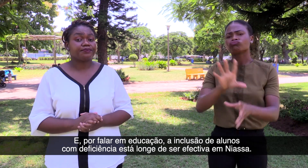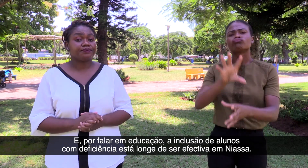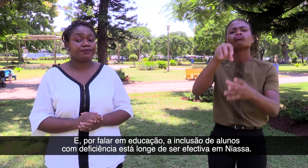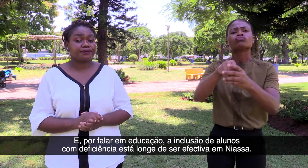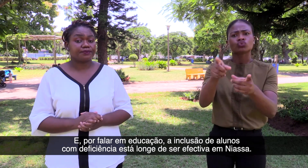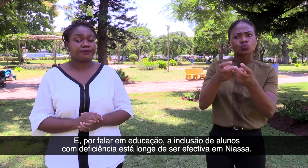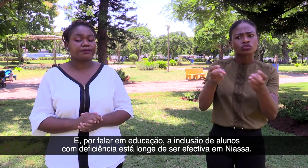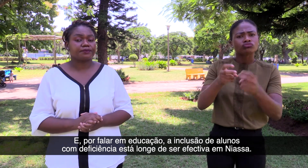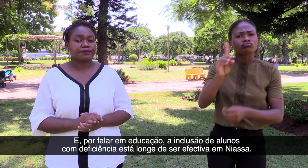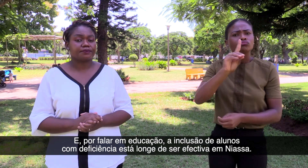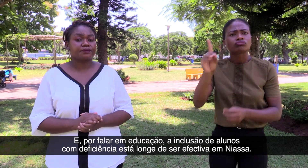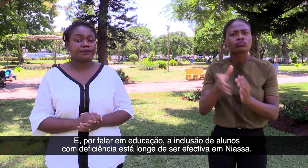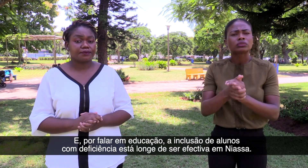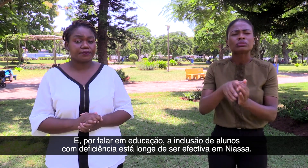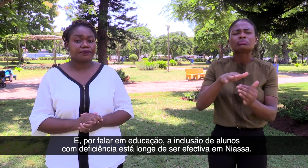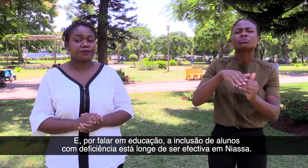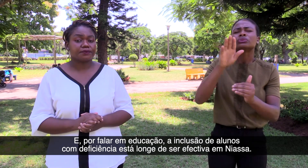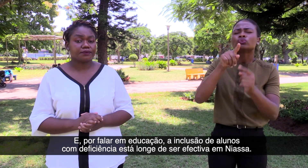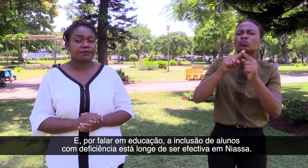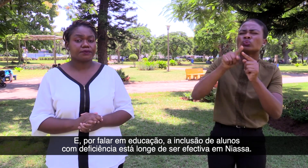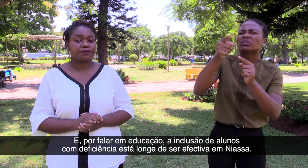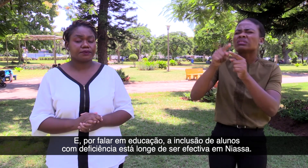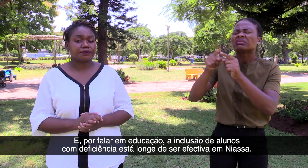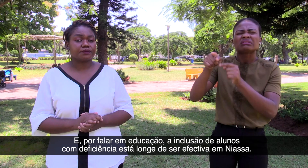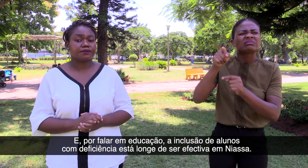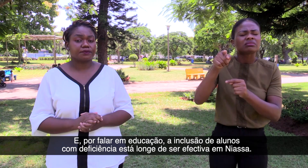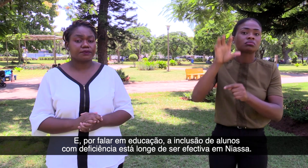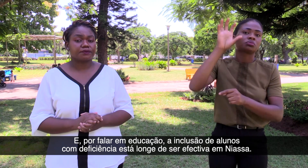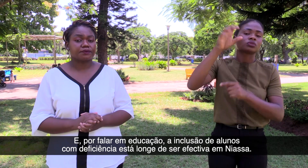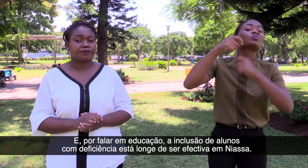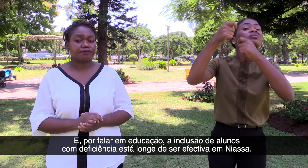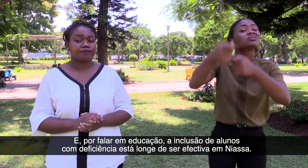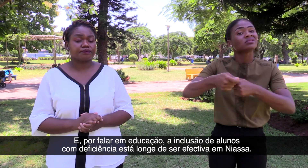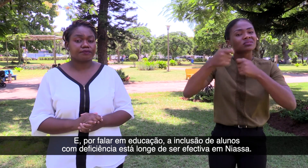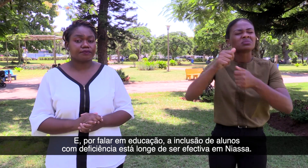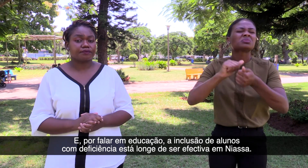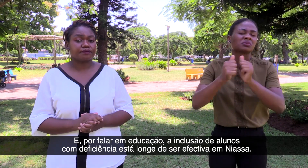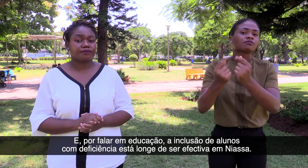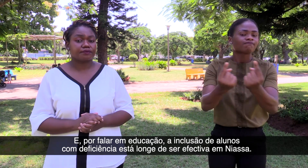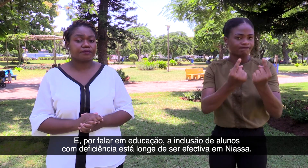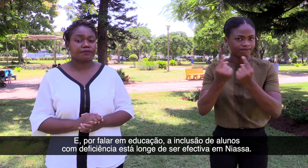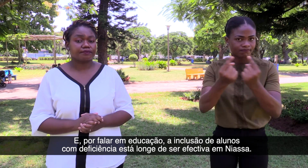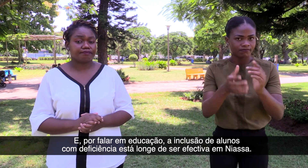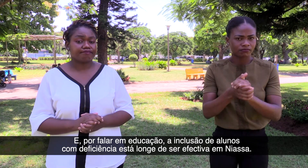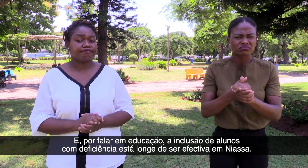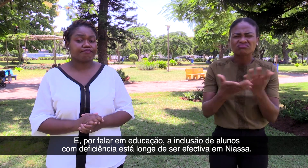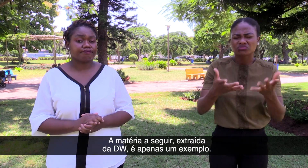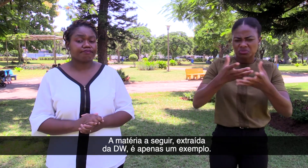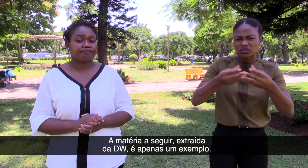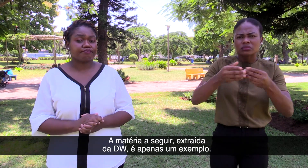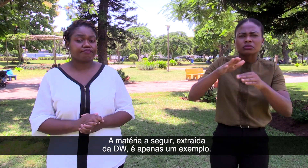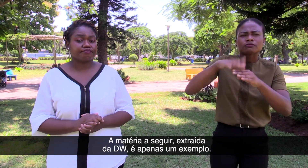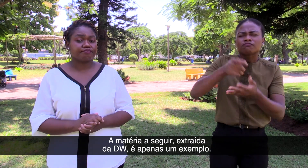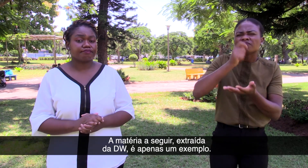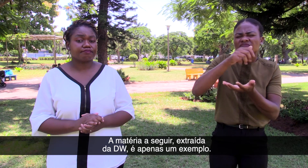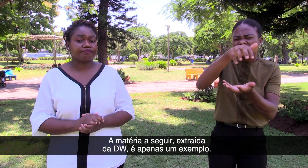E por falar em educação, a inclusão de alunos com deficiência está longe de ser efetiva em Niassa. A